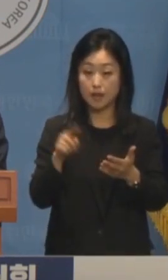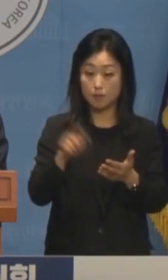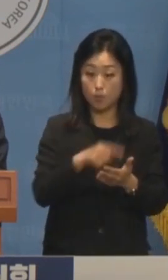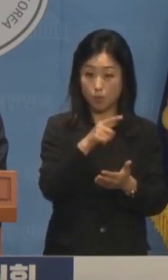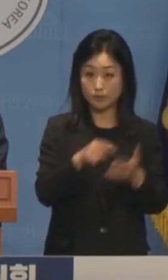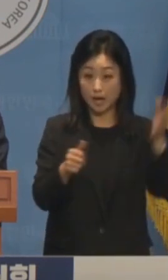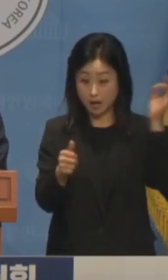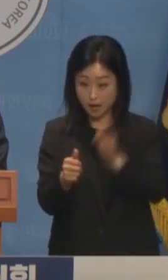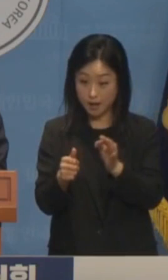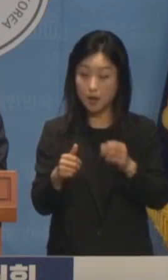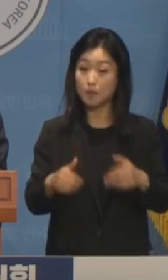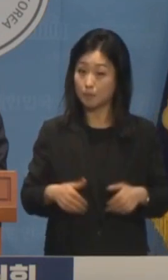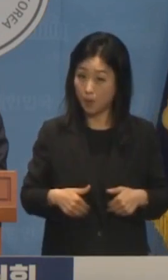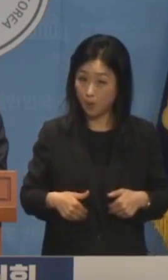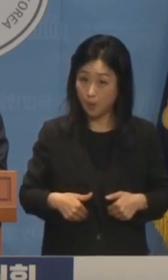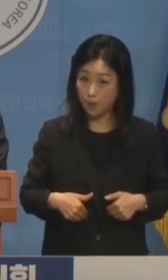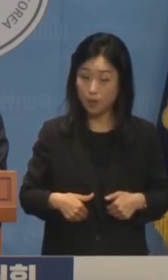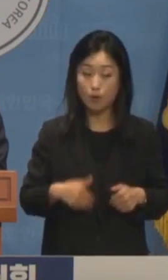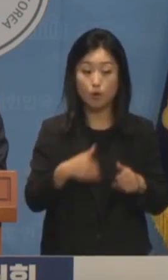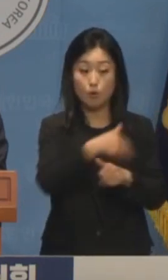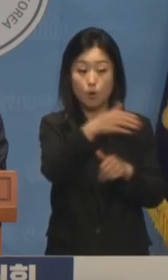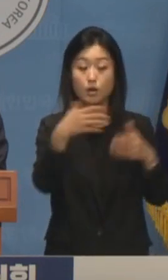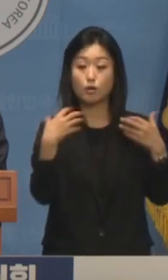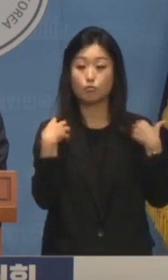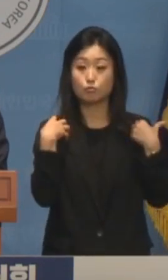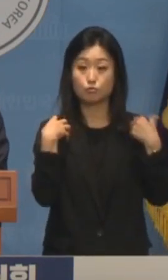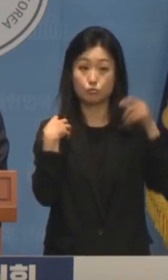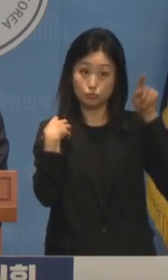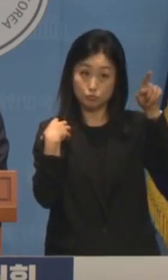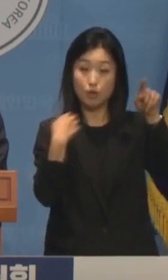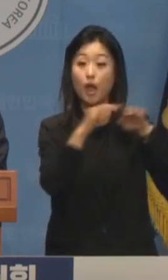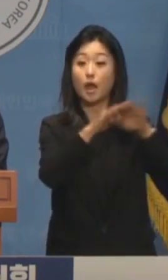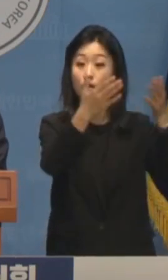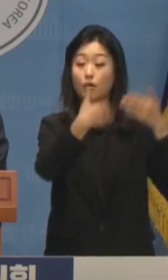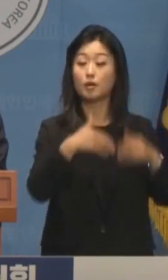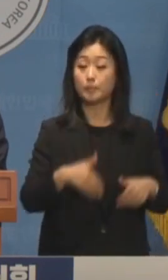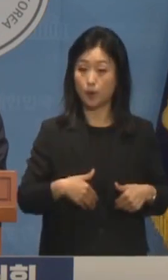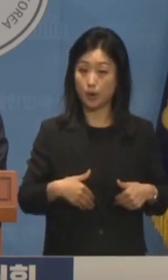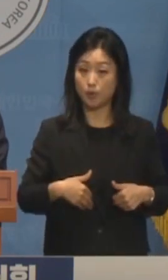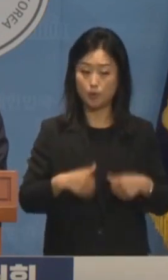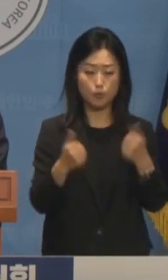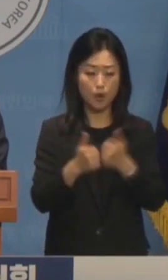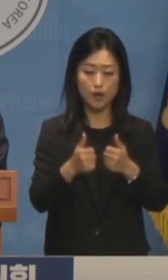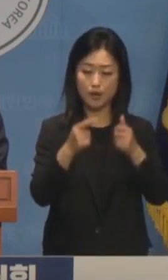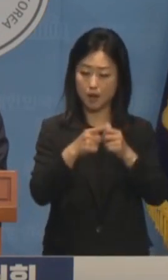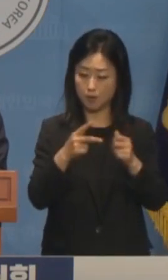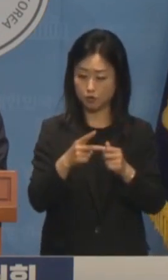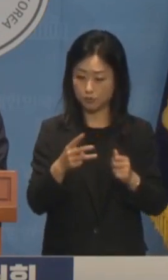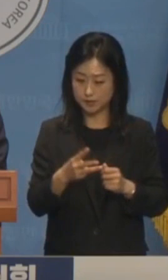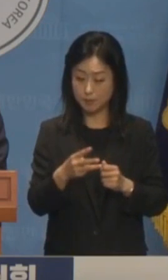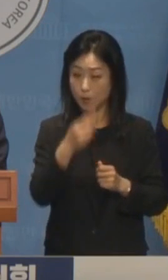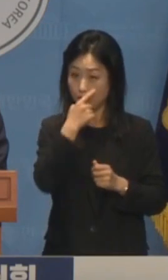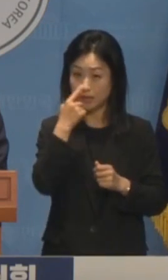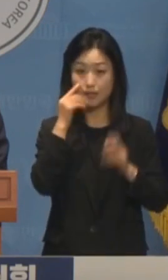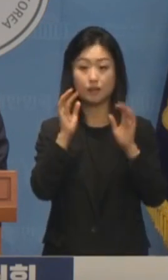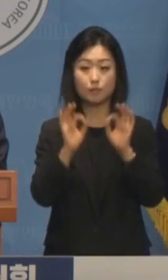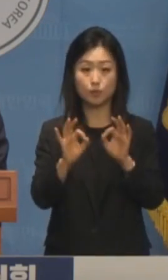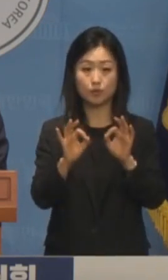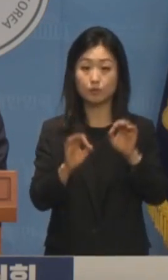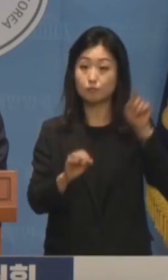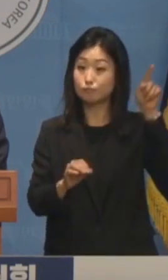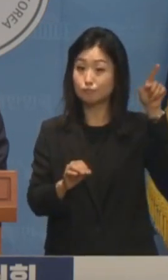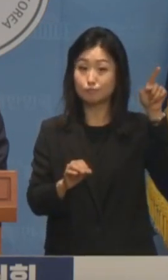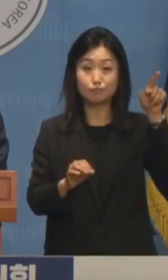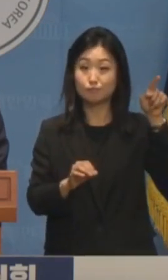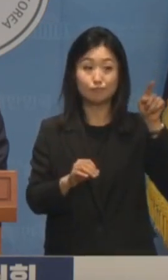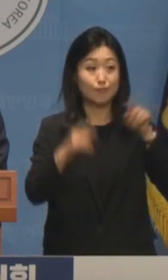먼저 나서서 환경부가 책임지고 해결해야 됩니다. 3번의 회의를 통해서 저희가 확인한 것은